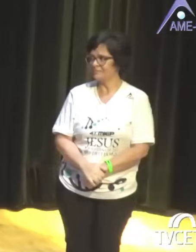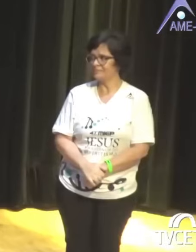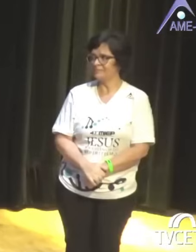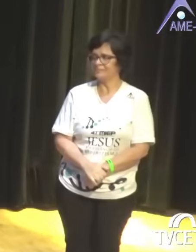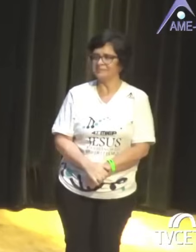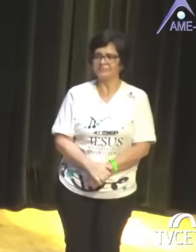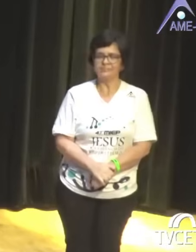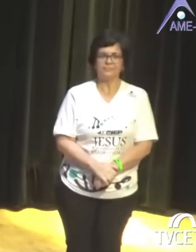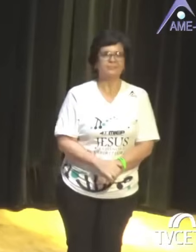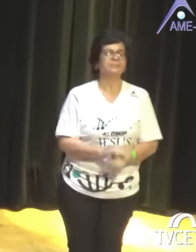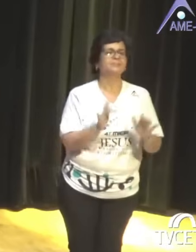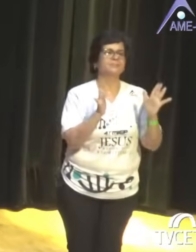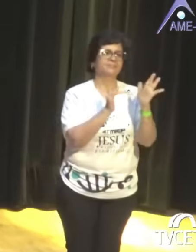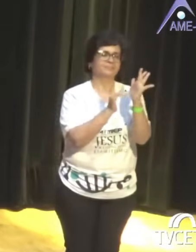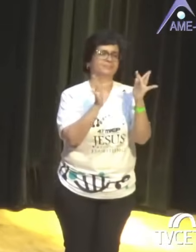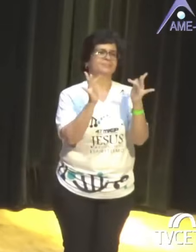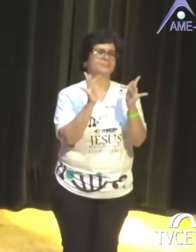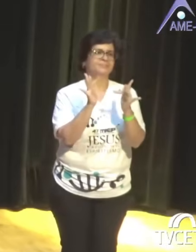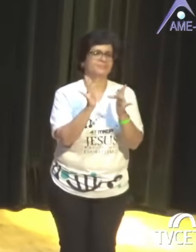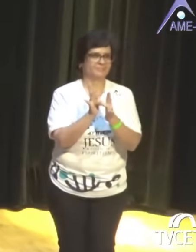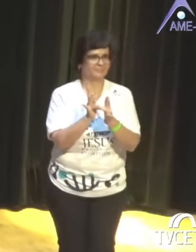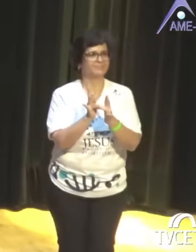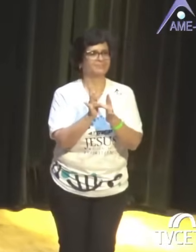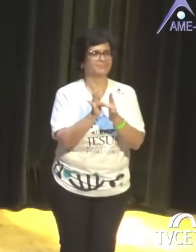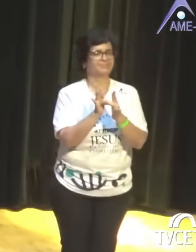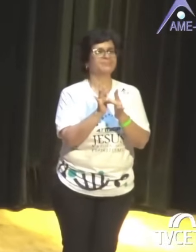resolvido Jesus então